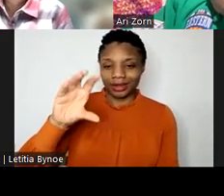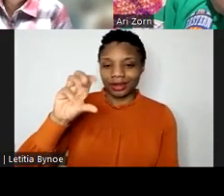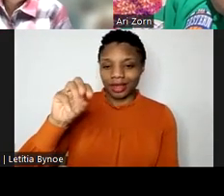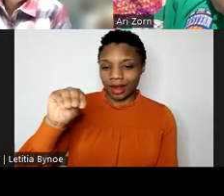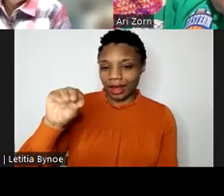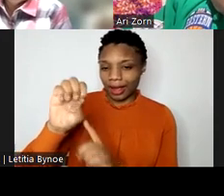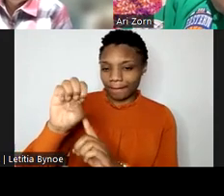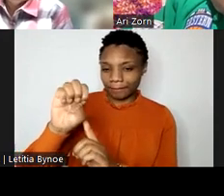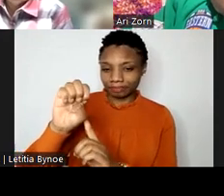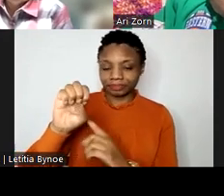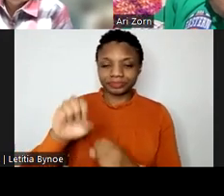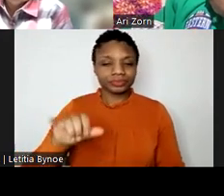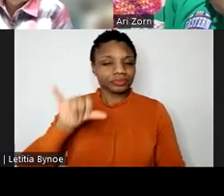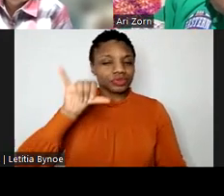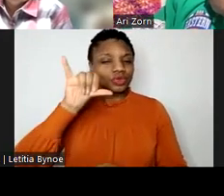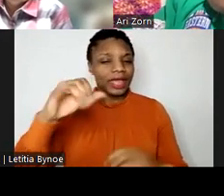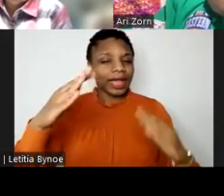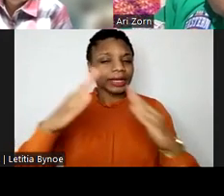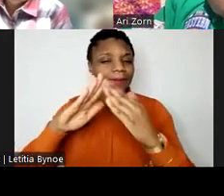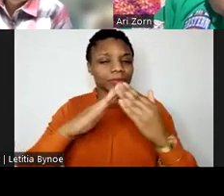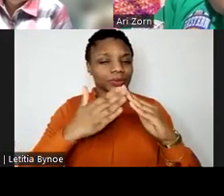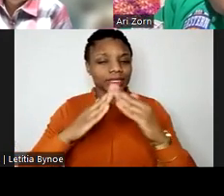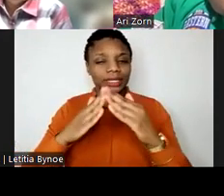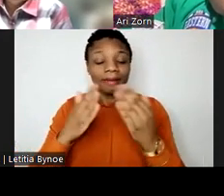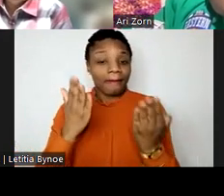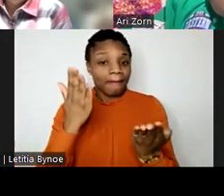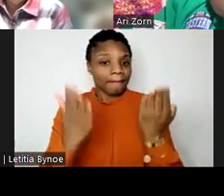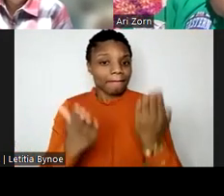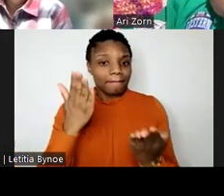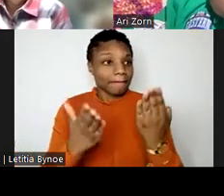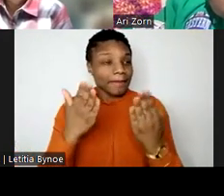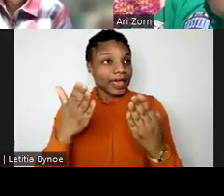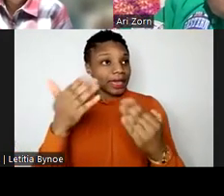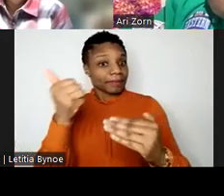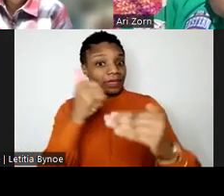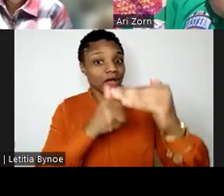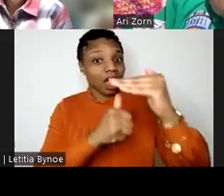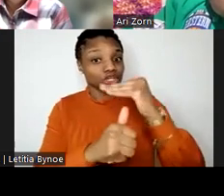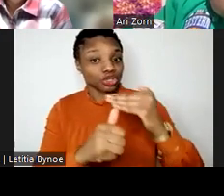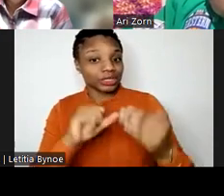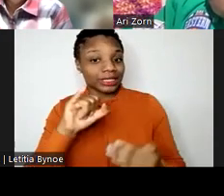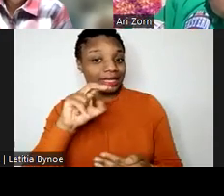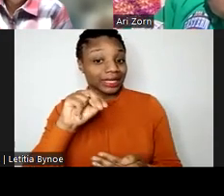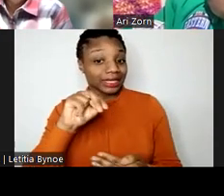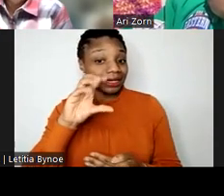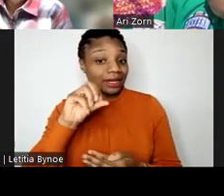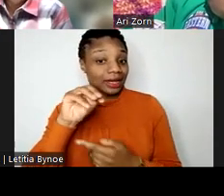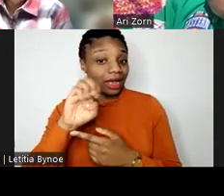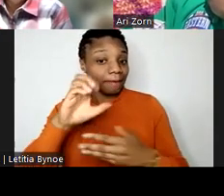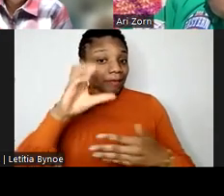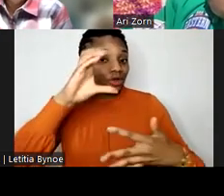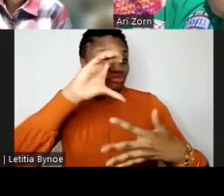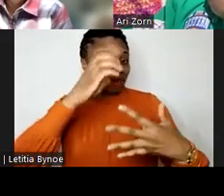que se considere la población o comunidad o ese grupo bloque eh que se